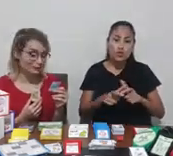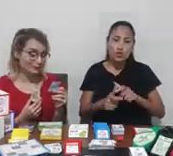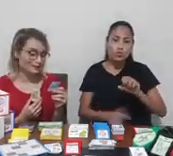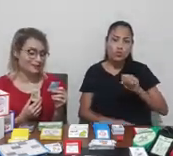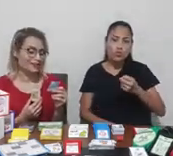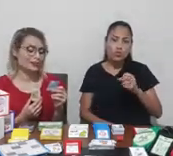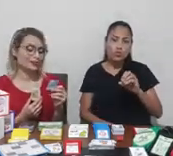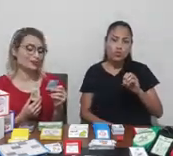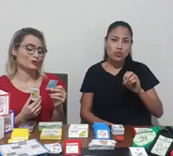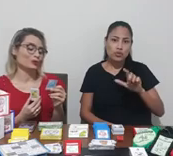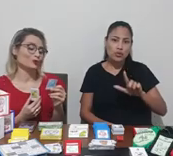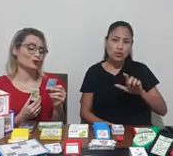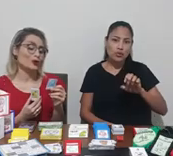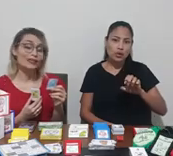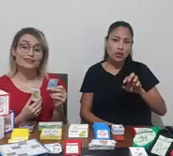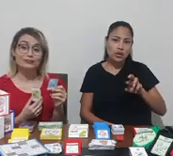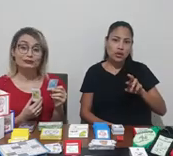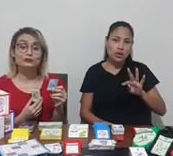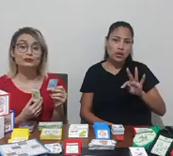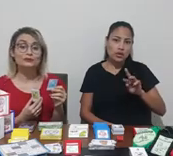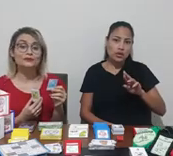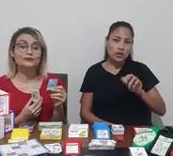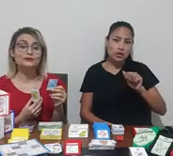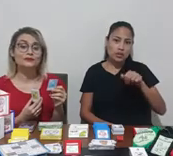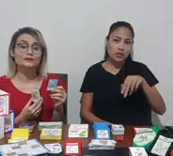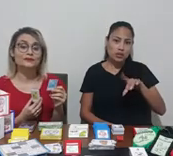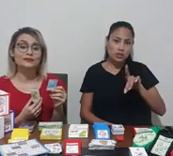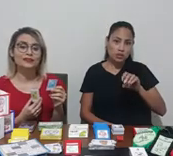Soletrando. Jogo Soletrando